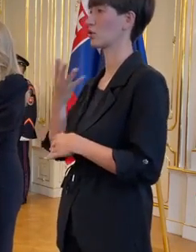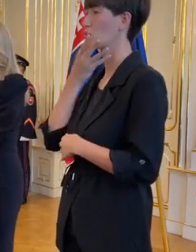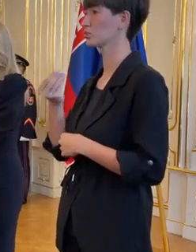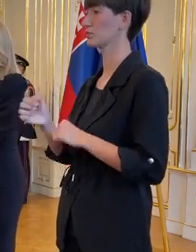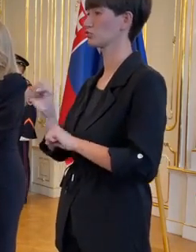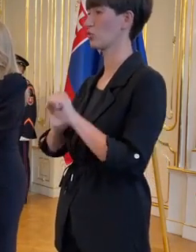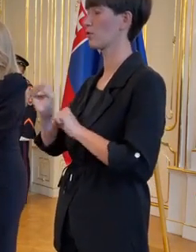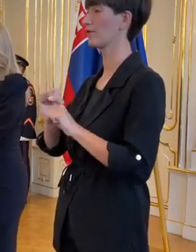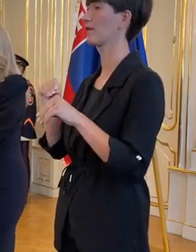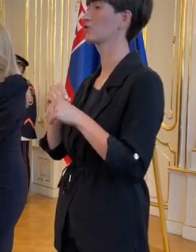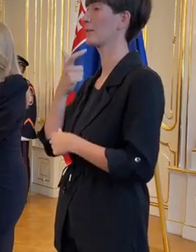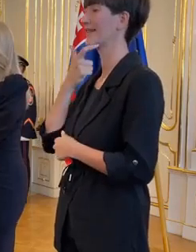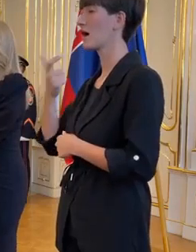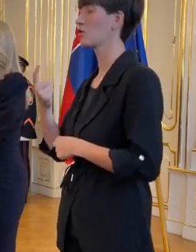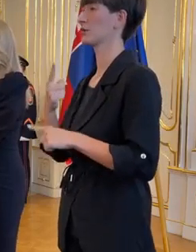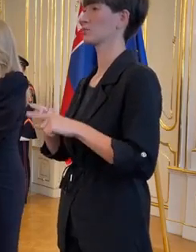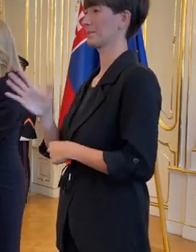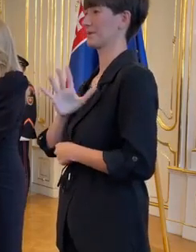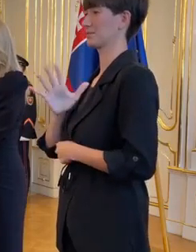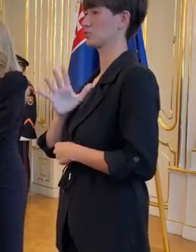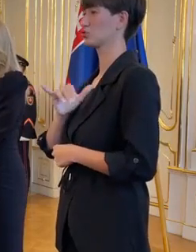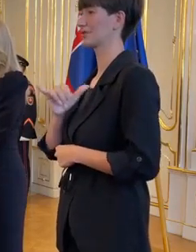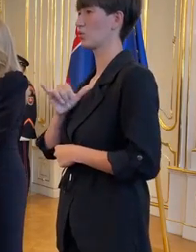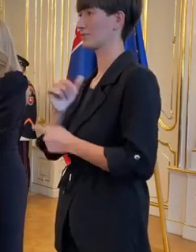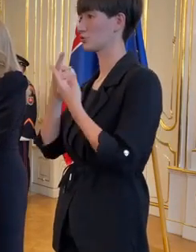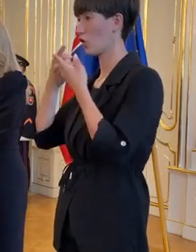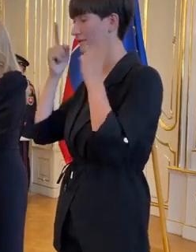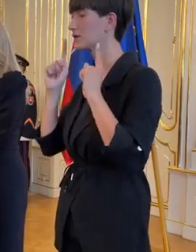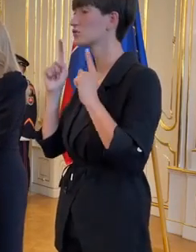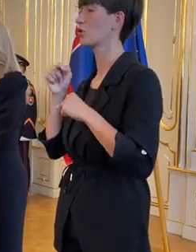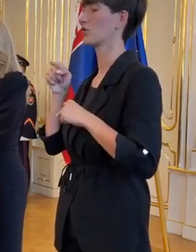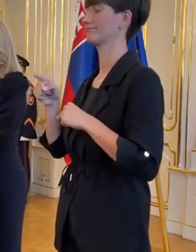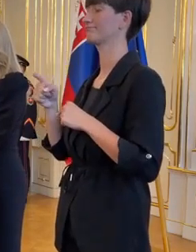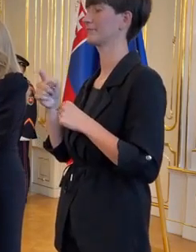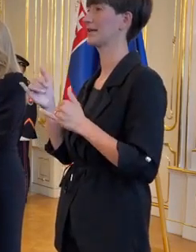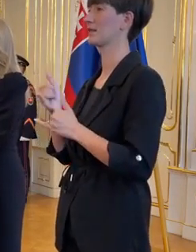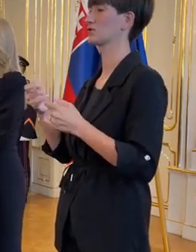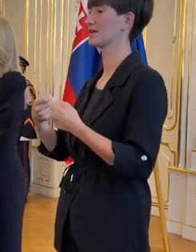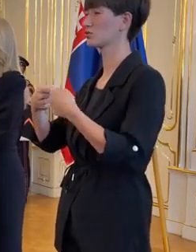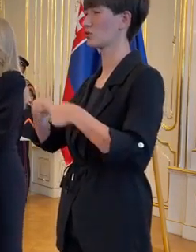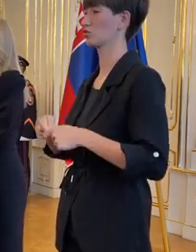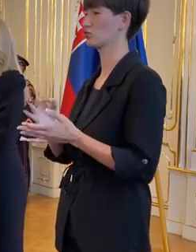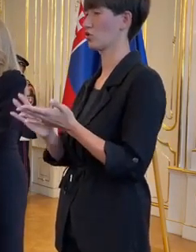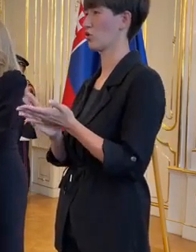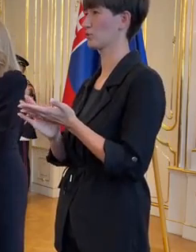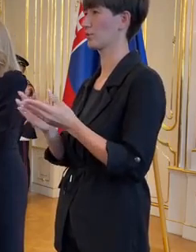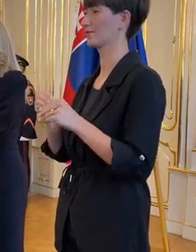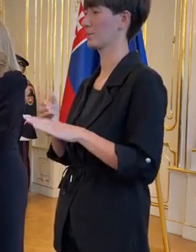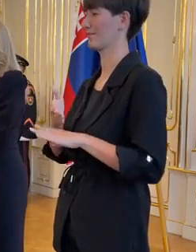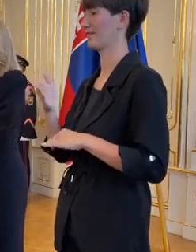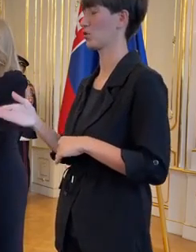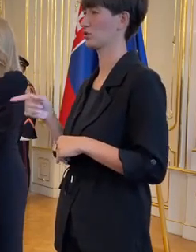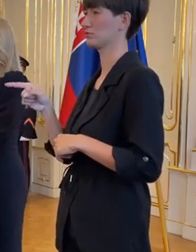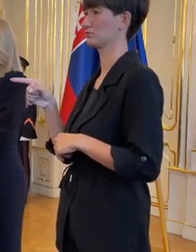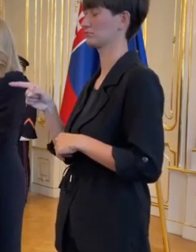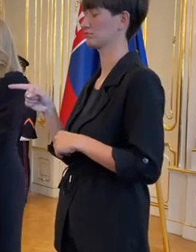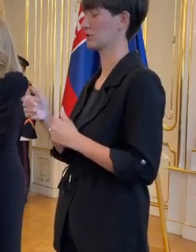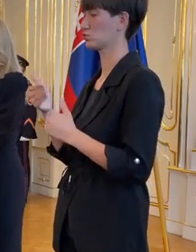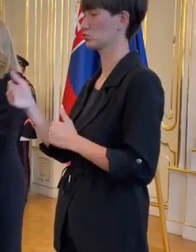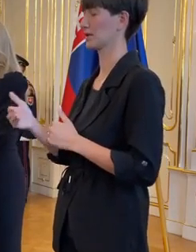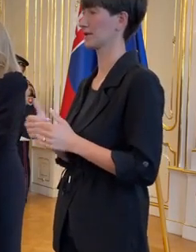obhajovali národné a bezpečnostné záujmy Slovenska v zložitom období vojny u nášho východného suseda.